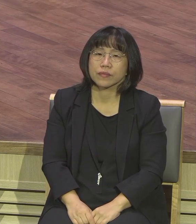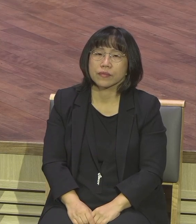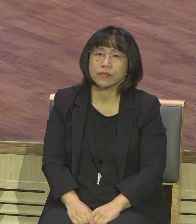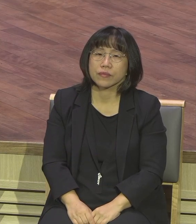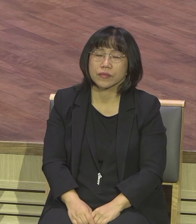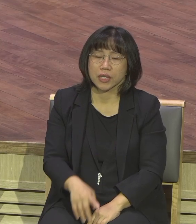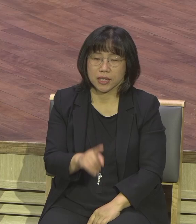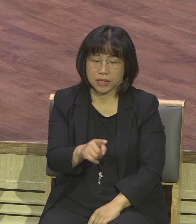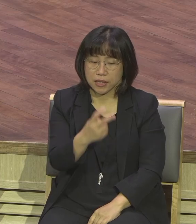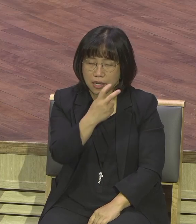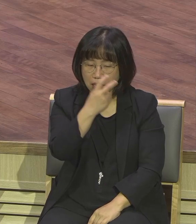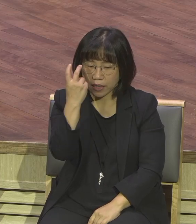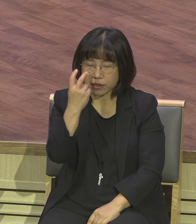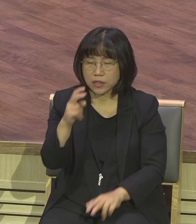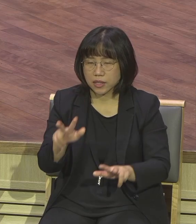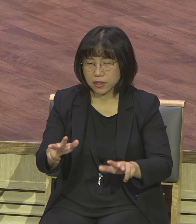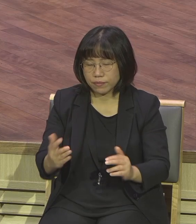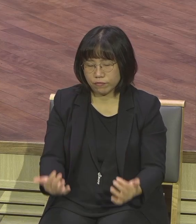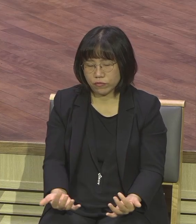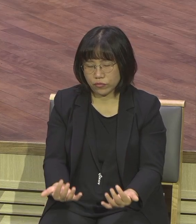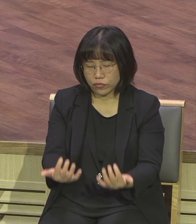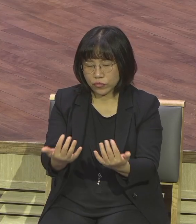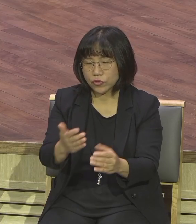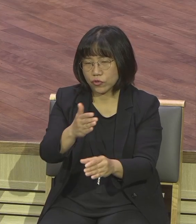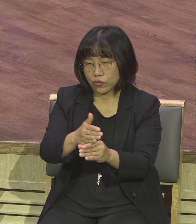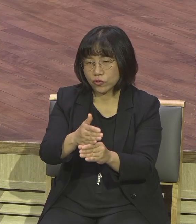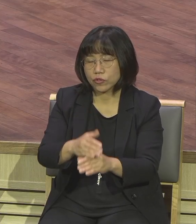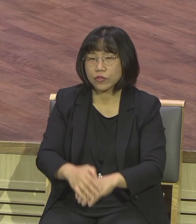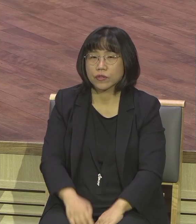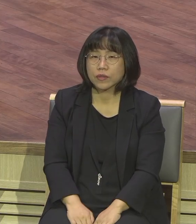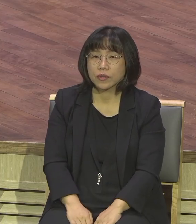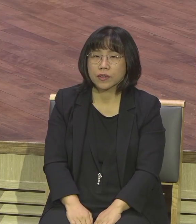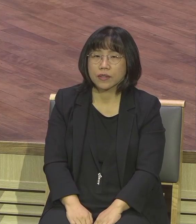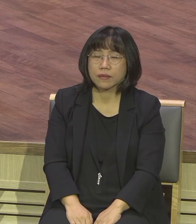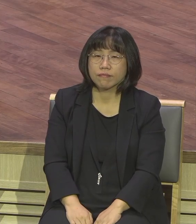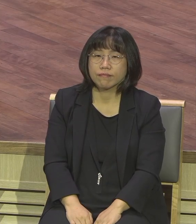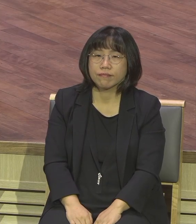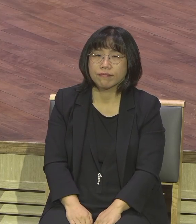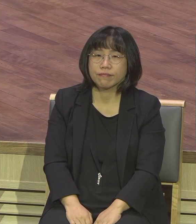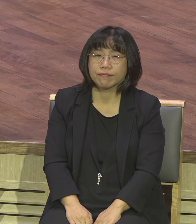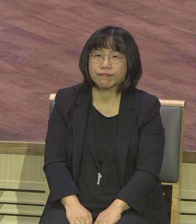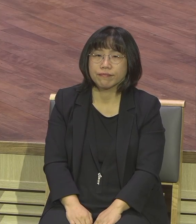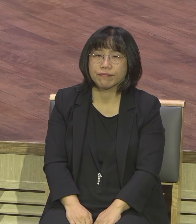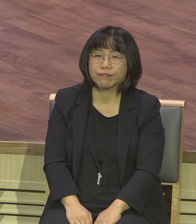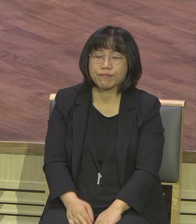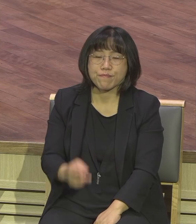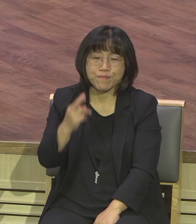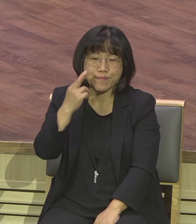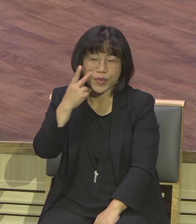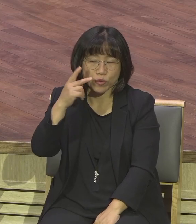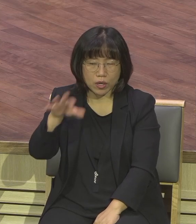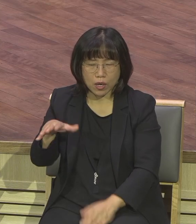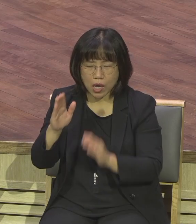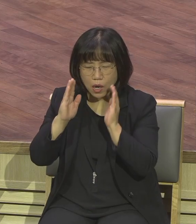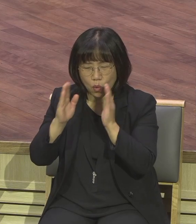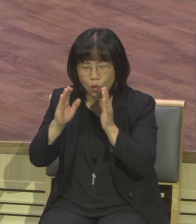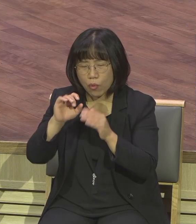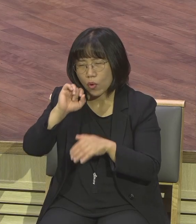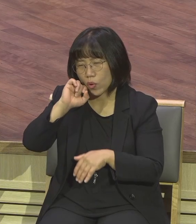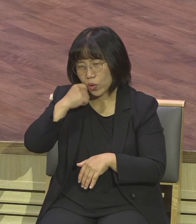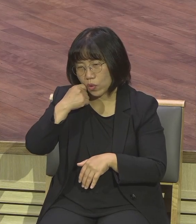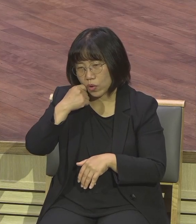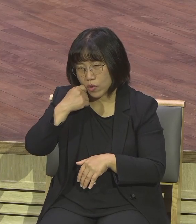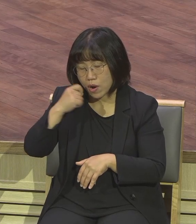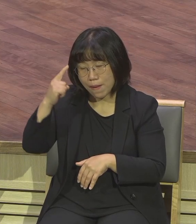이런 엘리트들이 지금 우리 교회에 잘하고 있다. 미국에서 고분자 쪽에 어렵습니다. 공부. 그